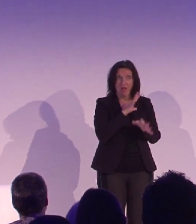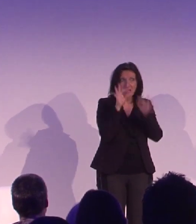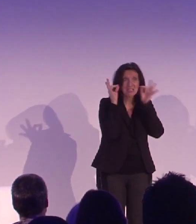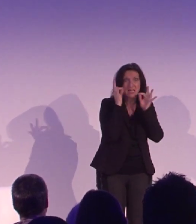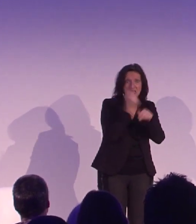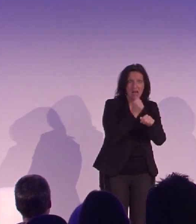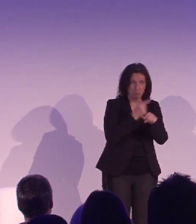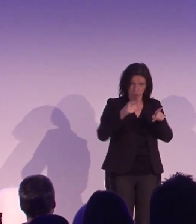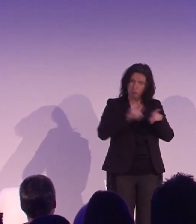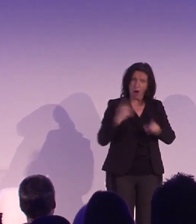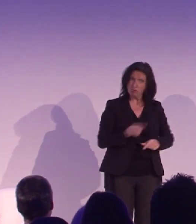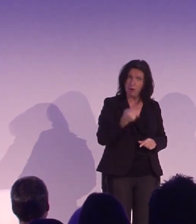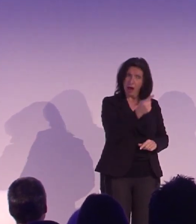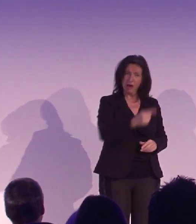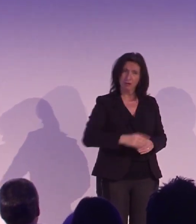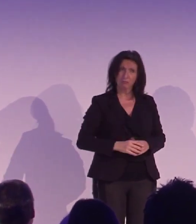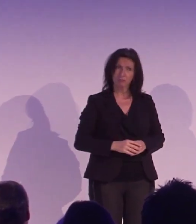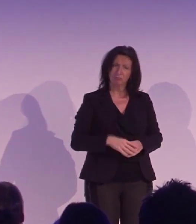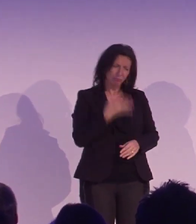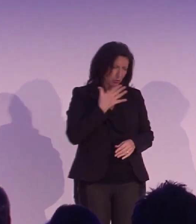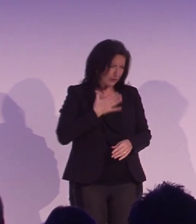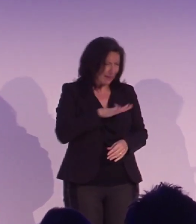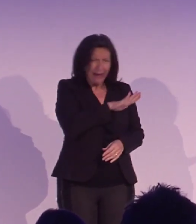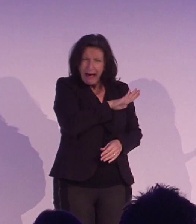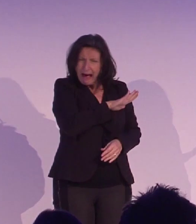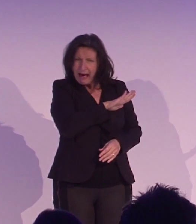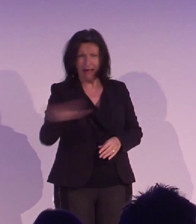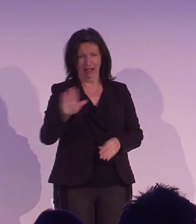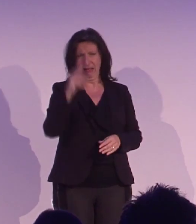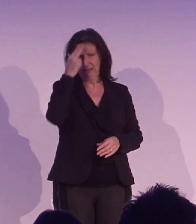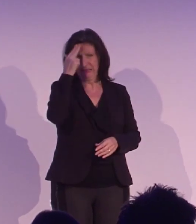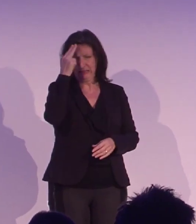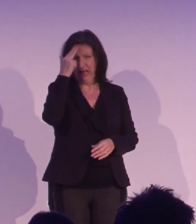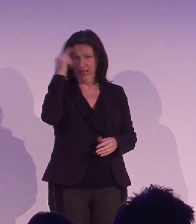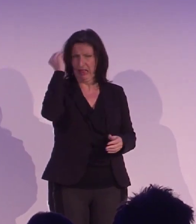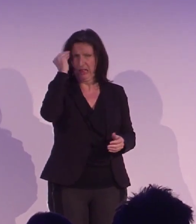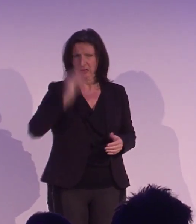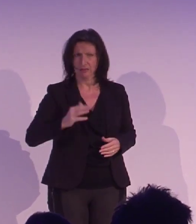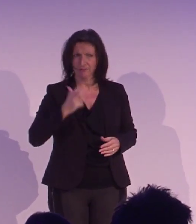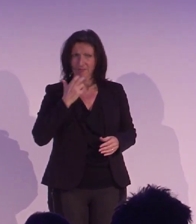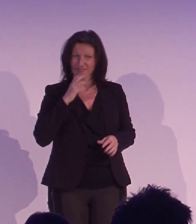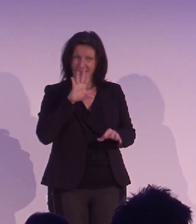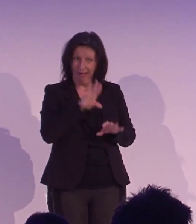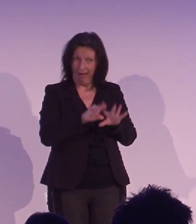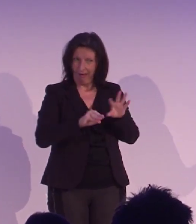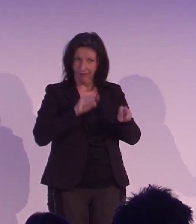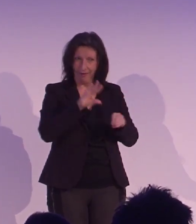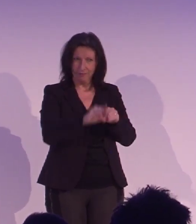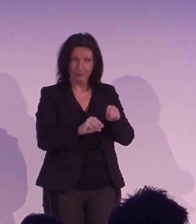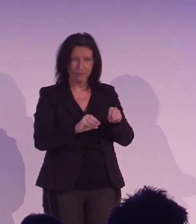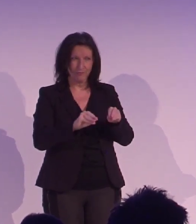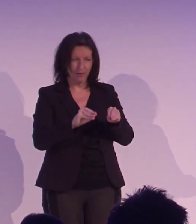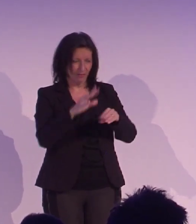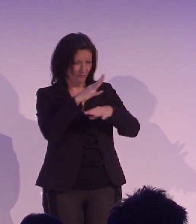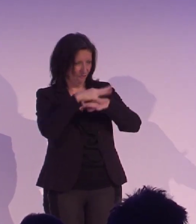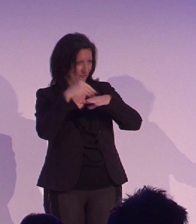Auch mit Schlangen. Möchte sie alle kennenlernen. Möchte sie berühren. Möchte ihr